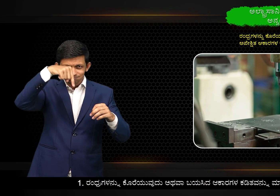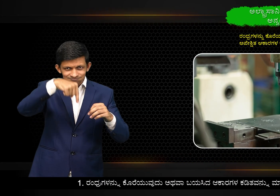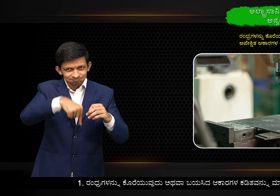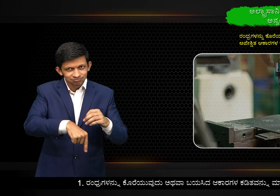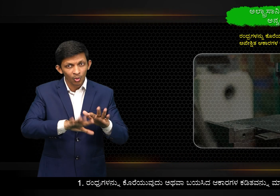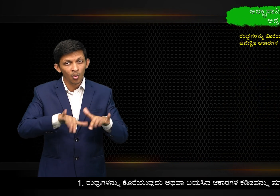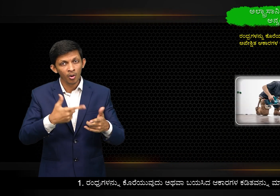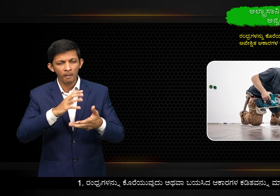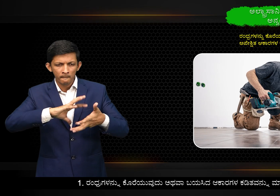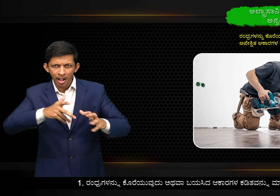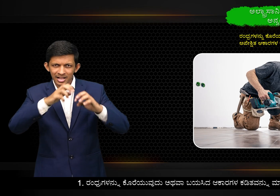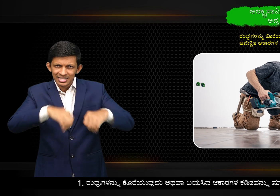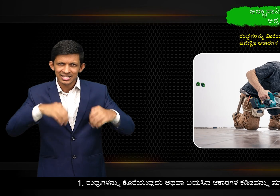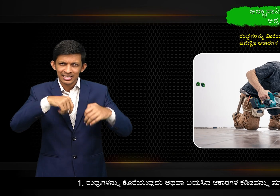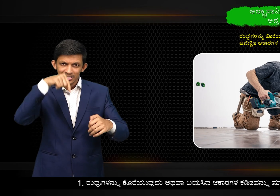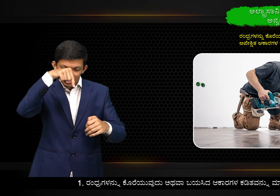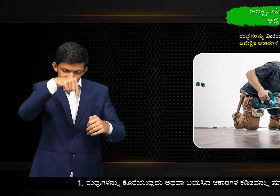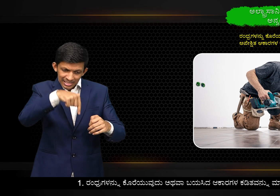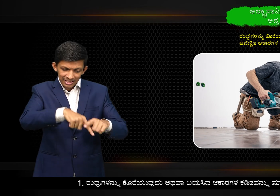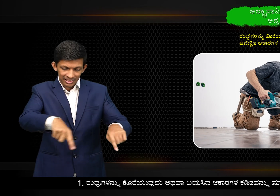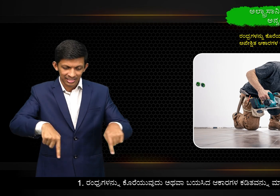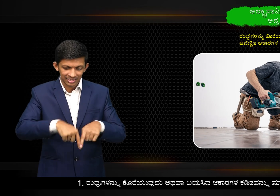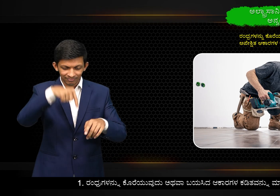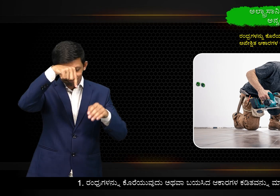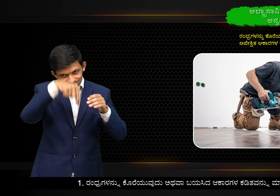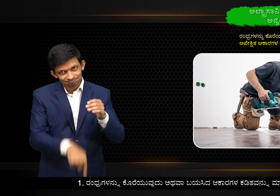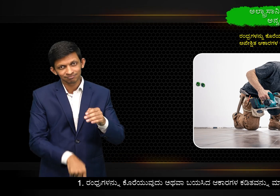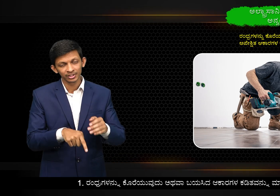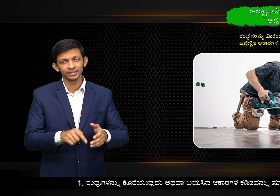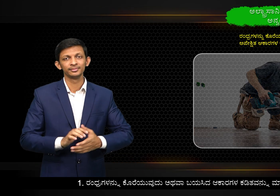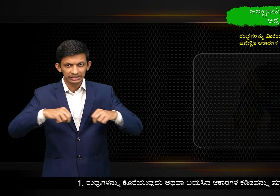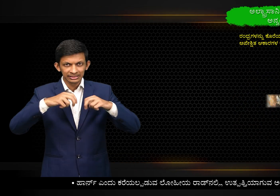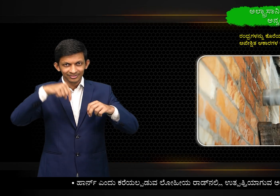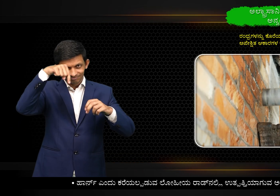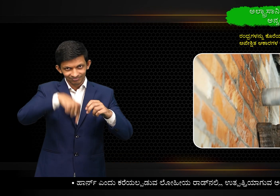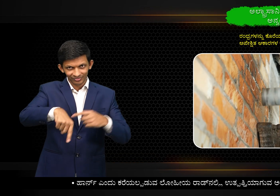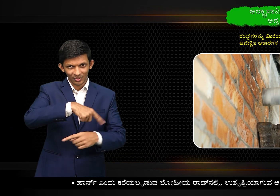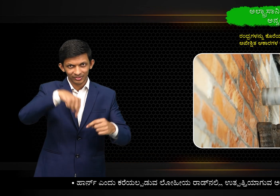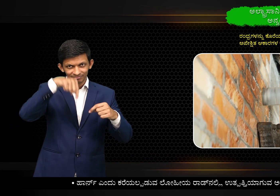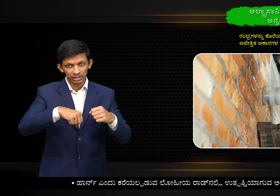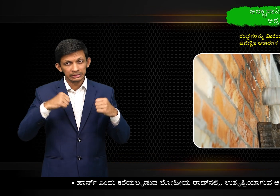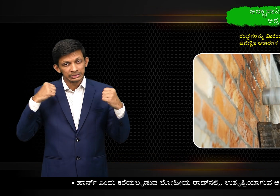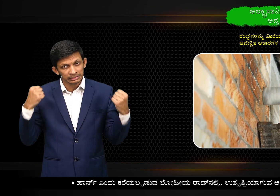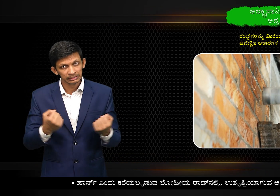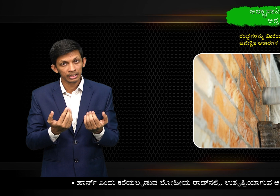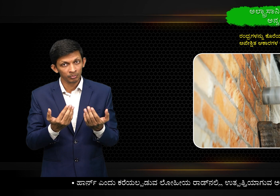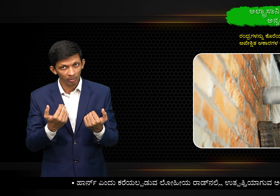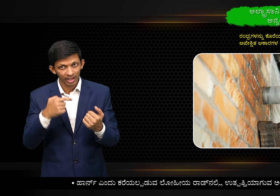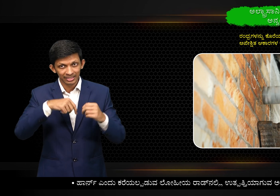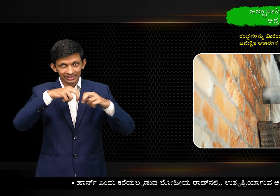ರಂಧ್ರಗಳನ್ನು ಕೊರೆಯುವುದು ಅಥವಾ ಬಳಸಿದ ಆಕಾರಗಳ ಕಡಿತವನ್ನು ಮಾಡುವುದು. ಹಾರ್ನ್ ಎಂದು